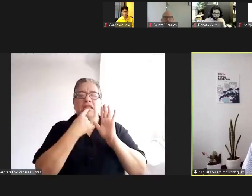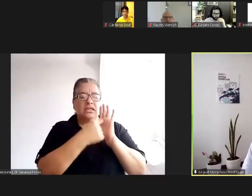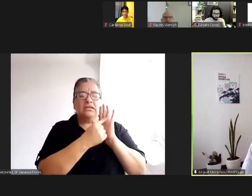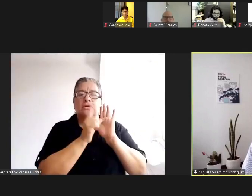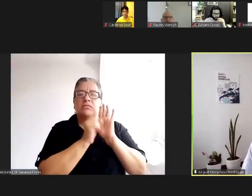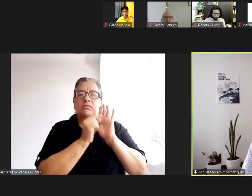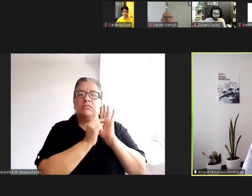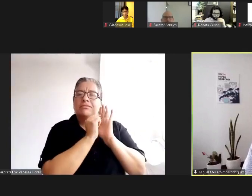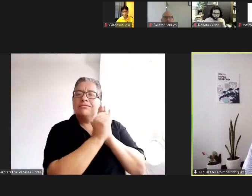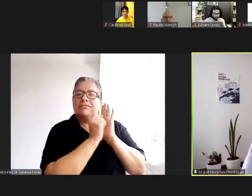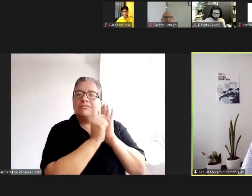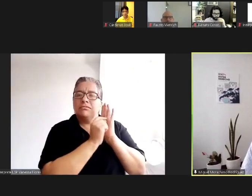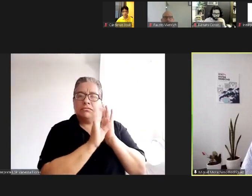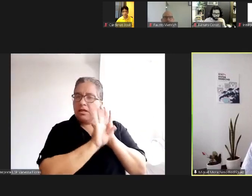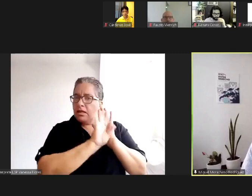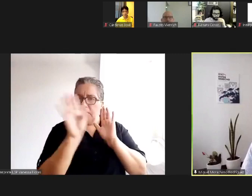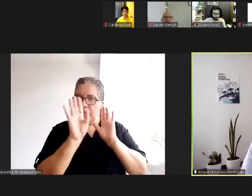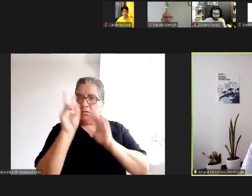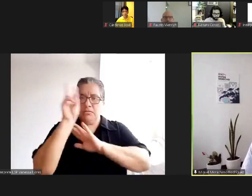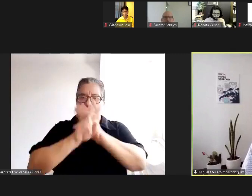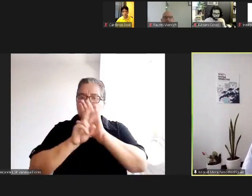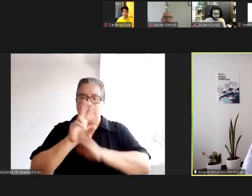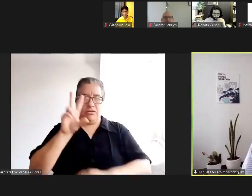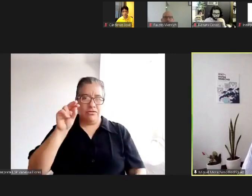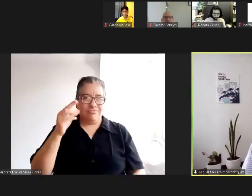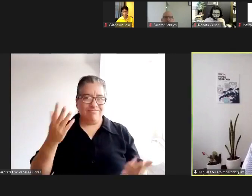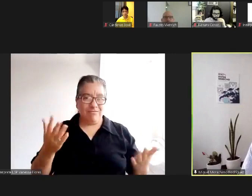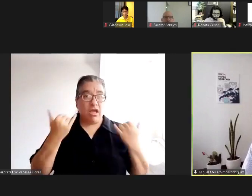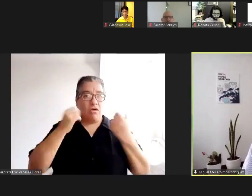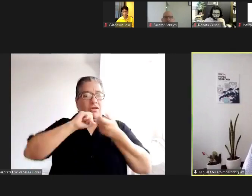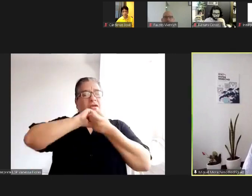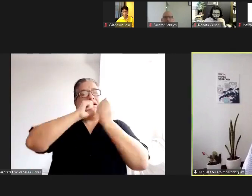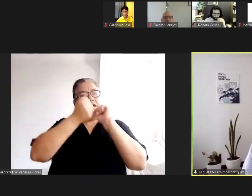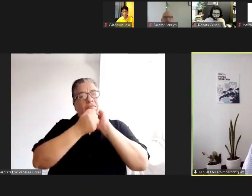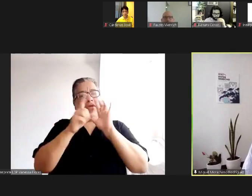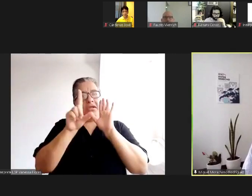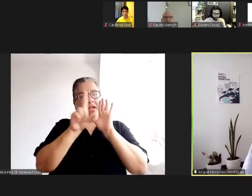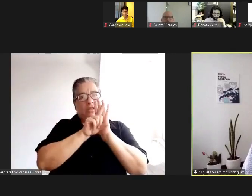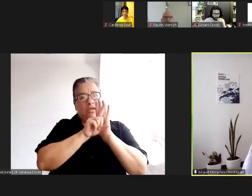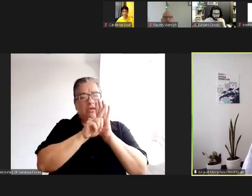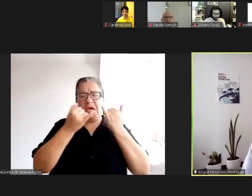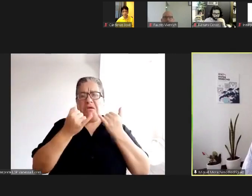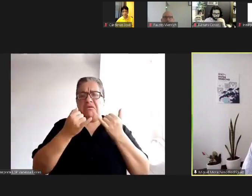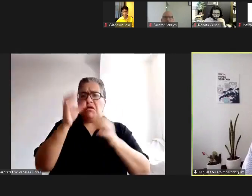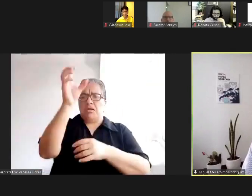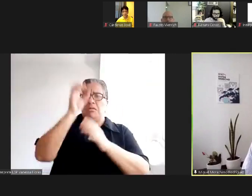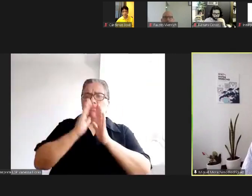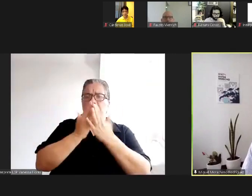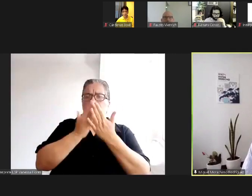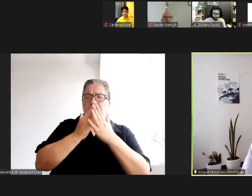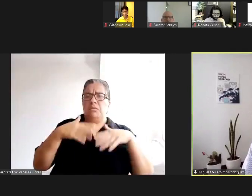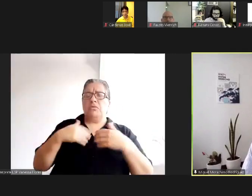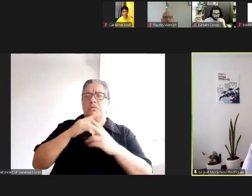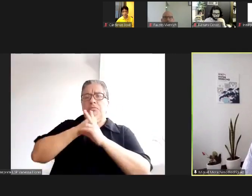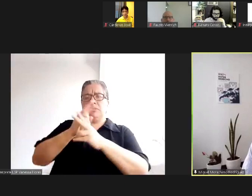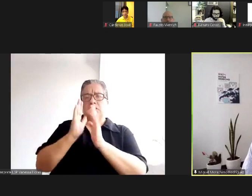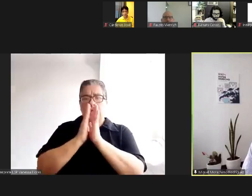que se cambió la ley y se eliminó esa palabra, ahora las bibliotecas también pueden prestar material audiovisual. Entonces, ese es el tipo